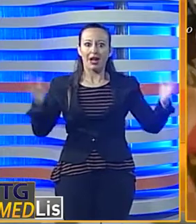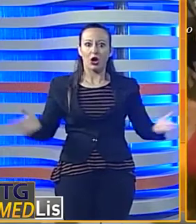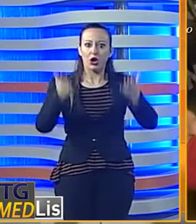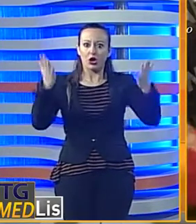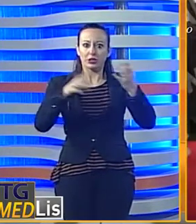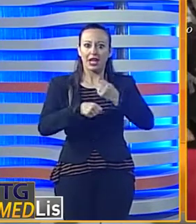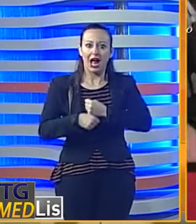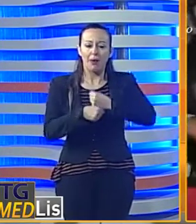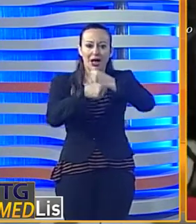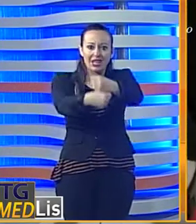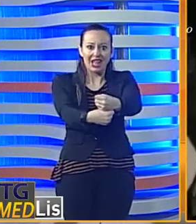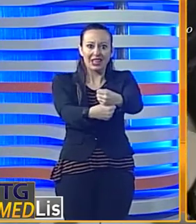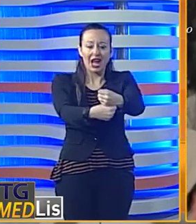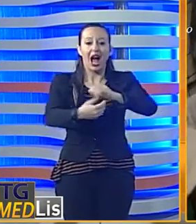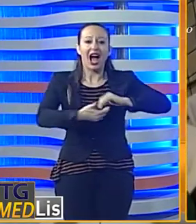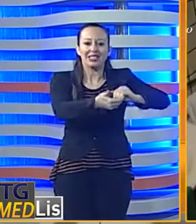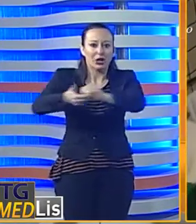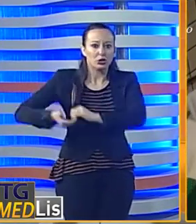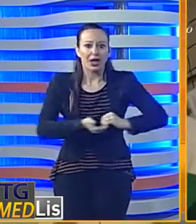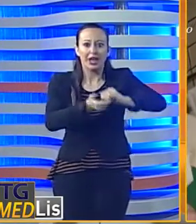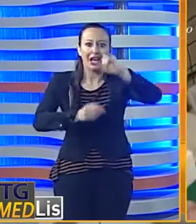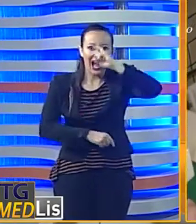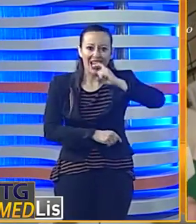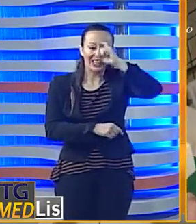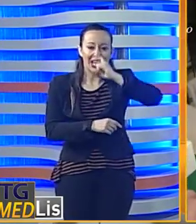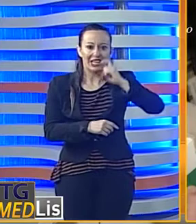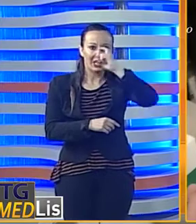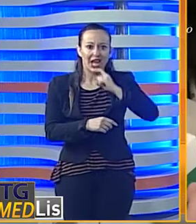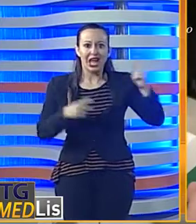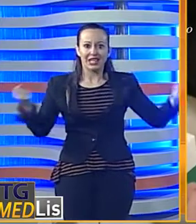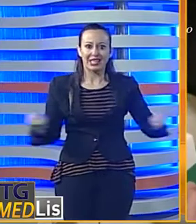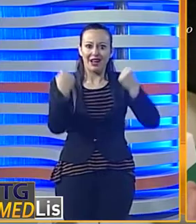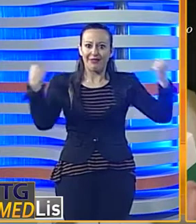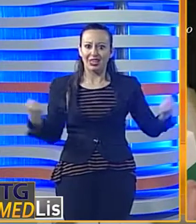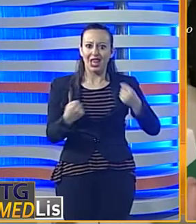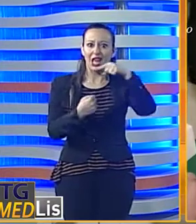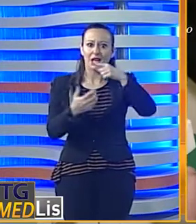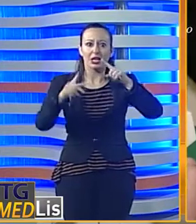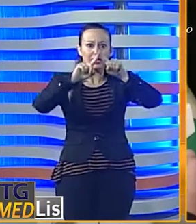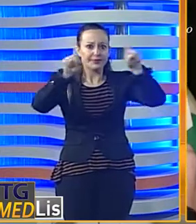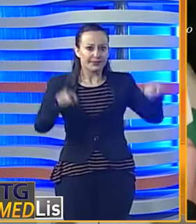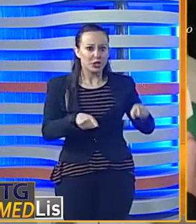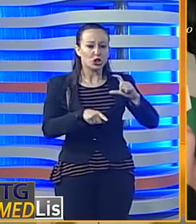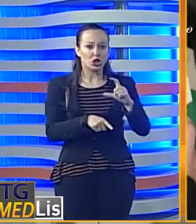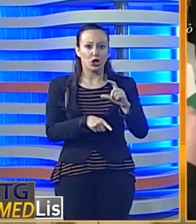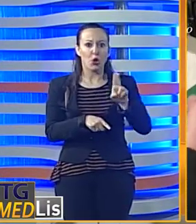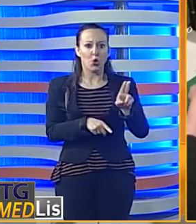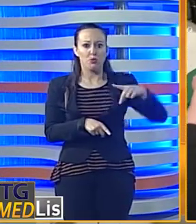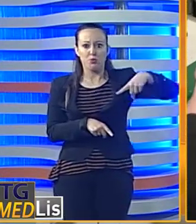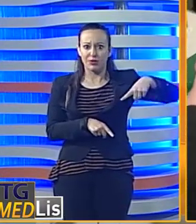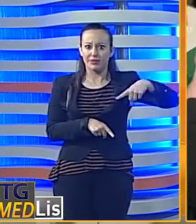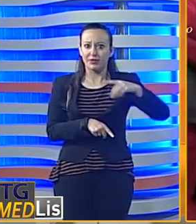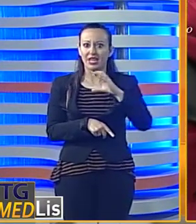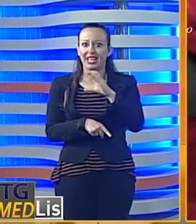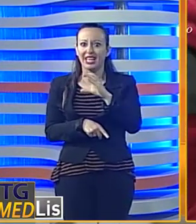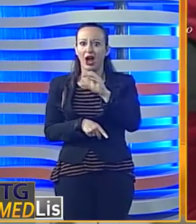Catania, affidatari del servizio integrato di gestione CUP, call center e riscossione ticket dell'ASP 4 di Enna, hanno